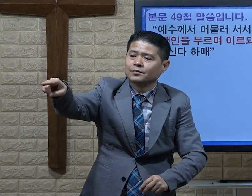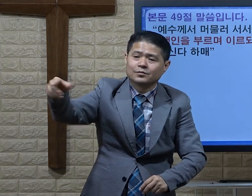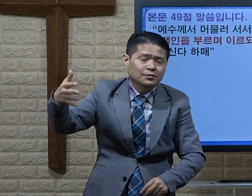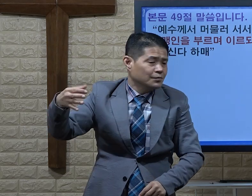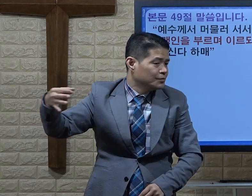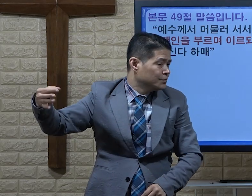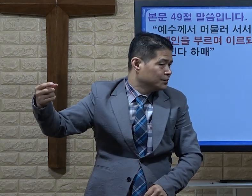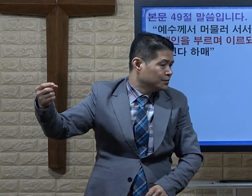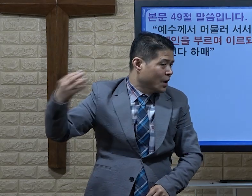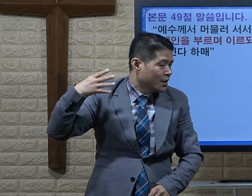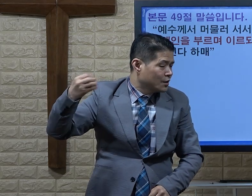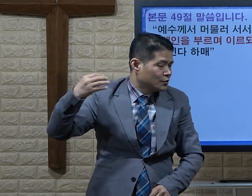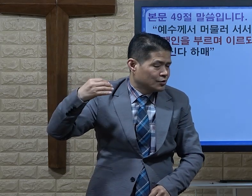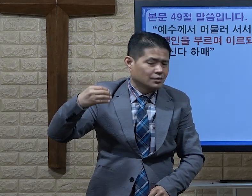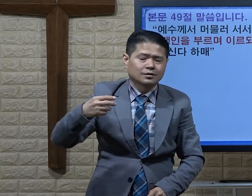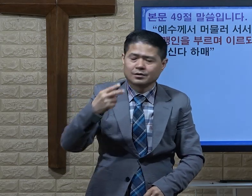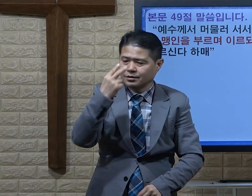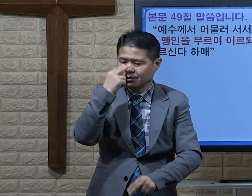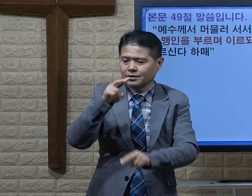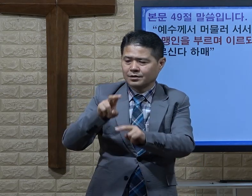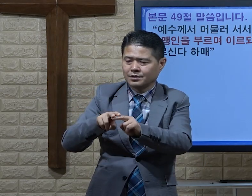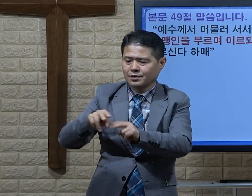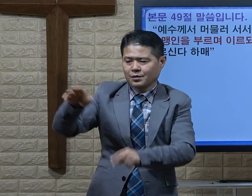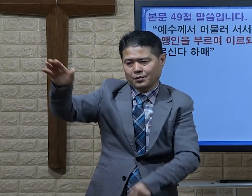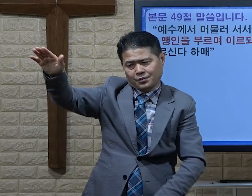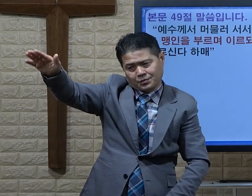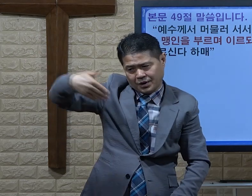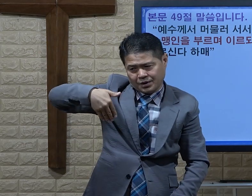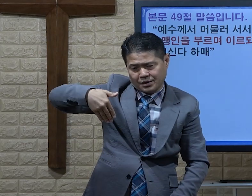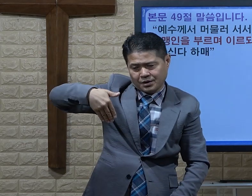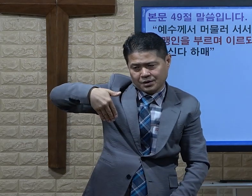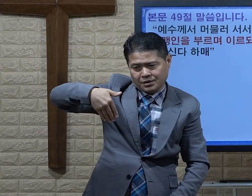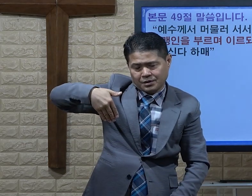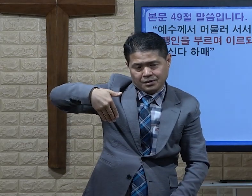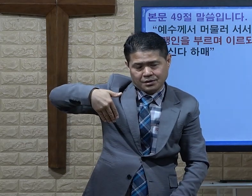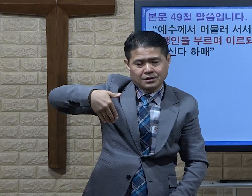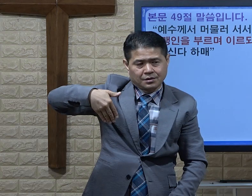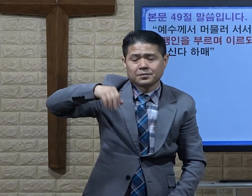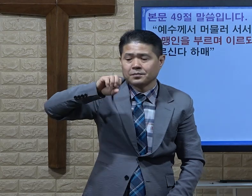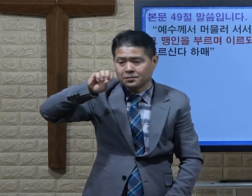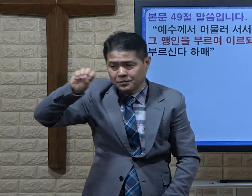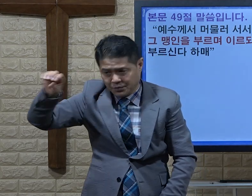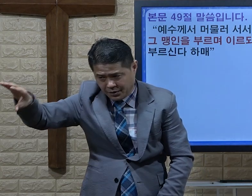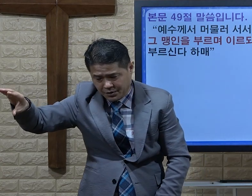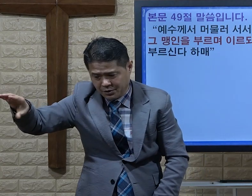저쪽에 앉아있는 바디메오의 소리를 듣고 그를 부르라 하시니